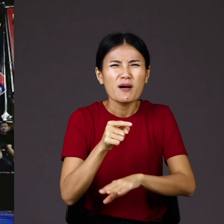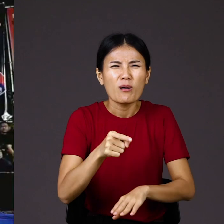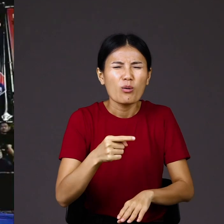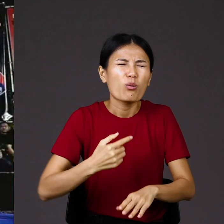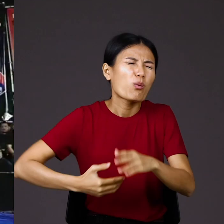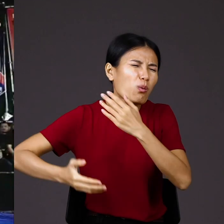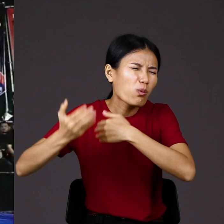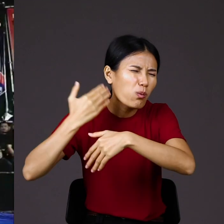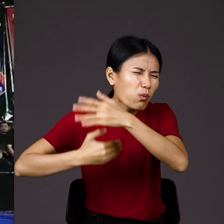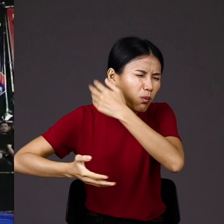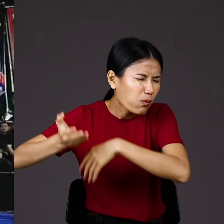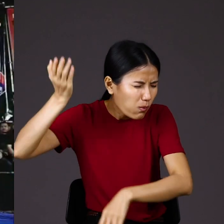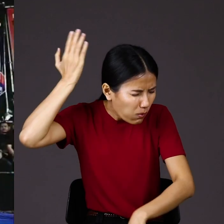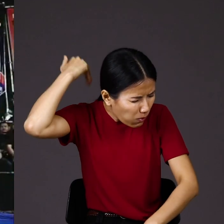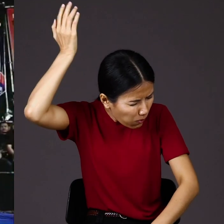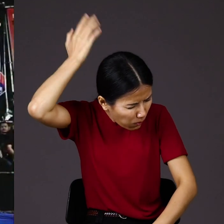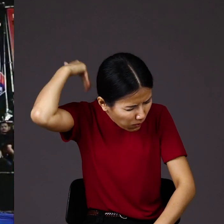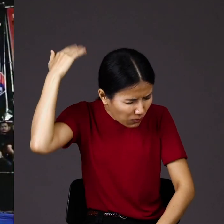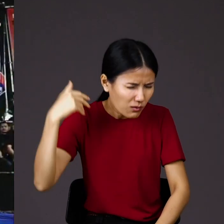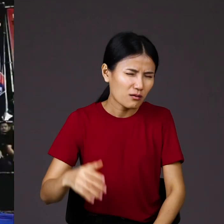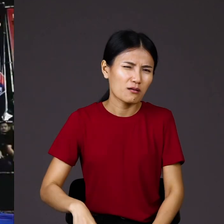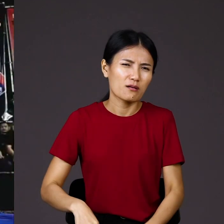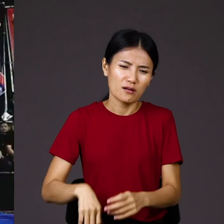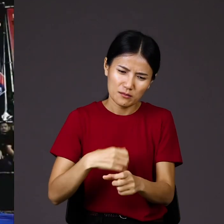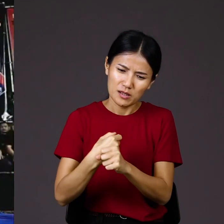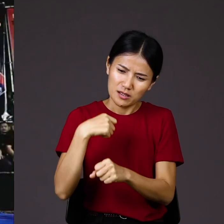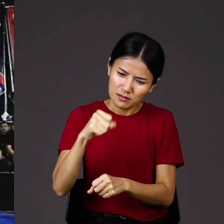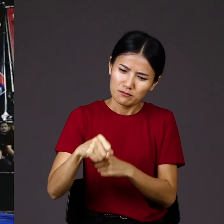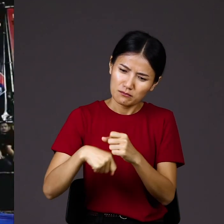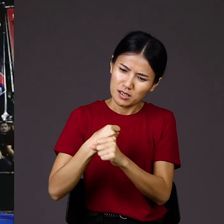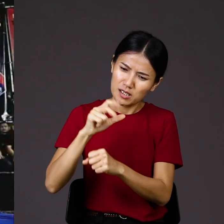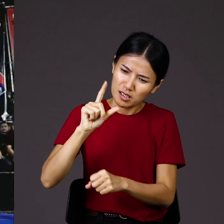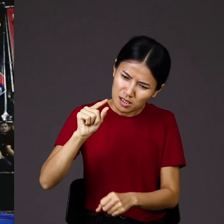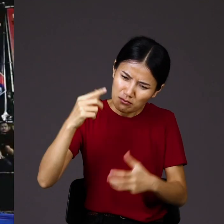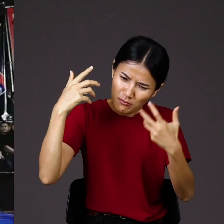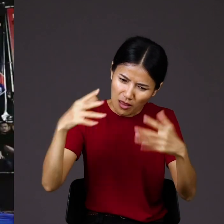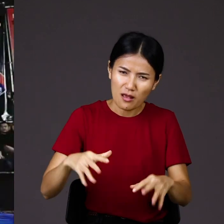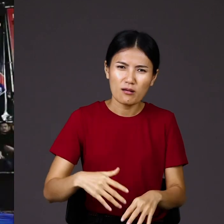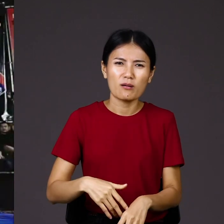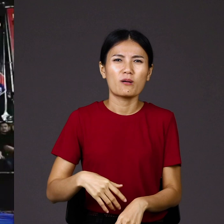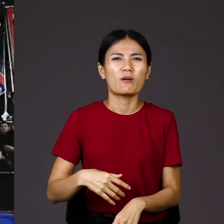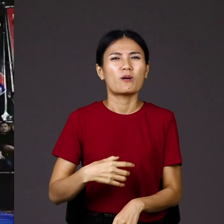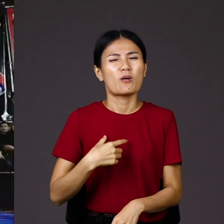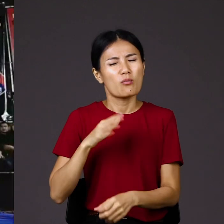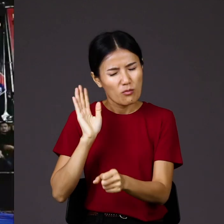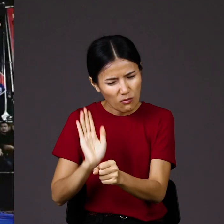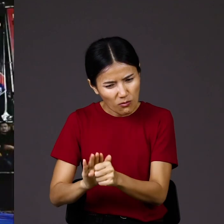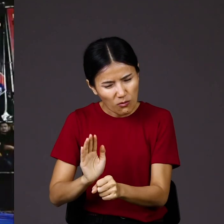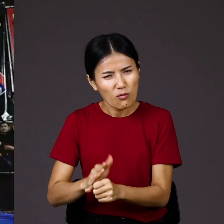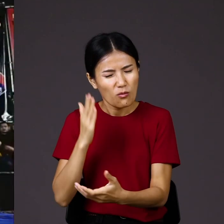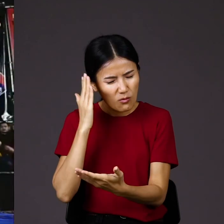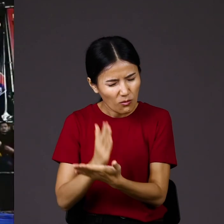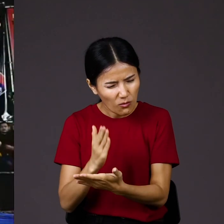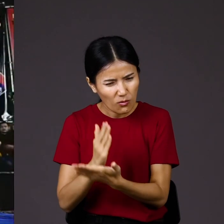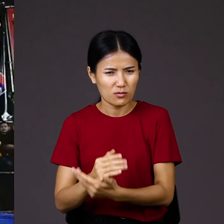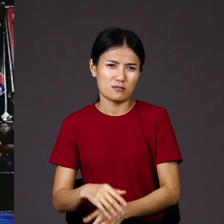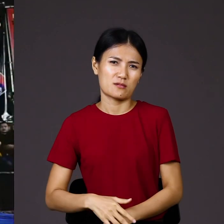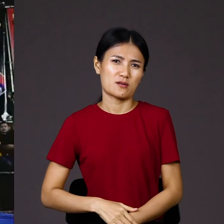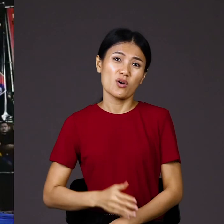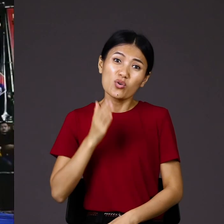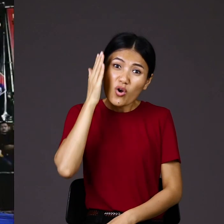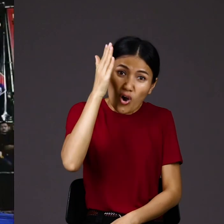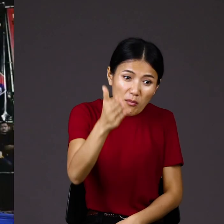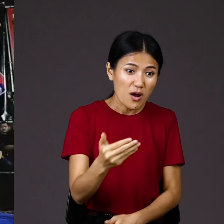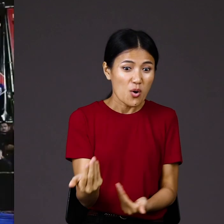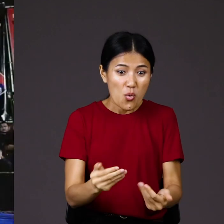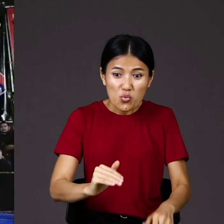นี่มันเป็นการเมืองที่ล่าหลังมากทำแบบนี้มา 20-30 ปีพอได้แล้วอยากจะให้ลูกหลานของเราเติบโตมา